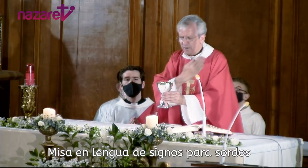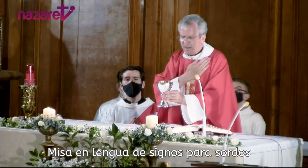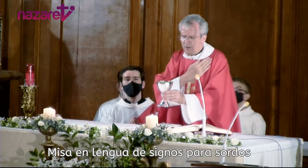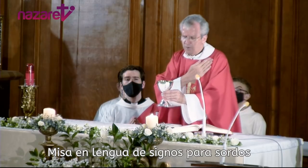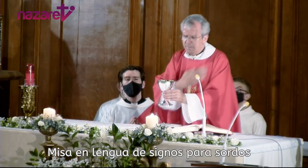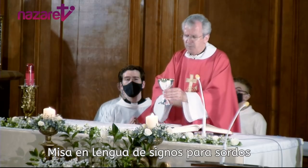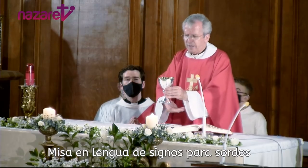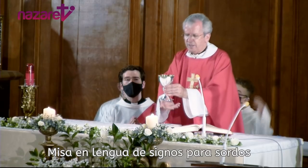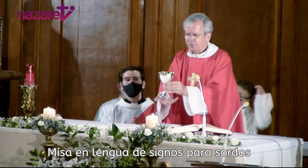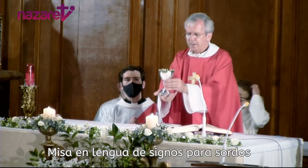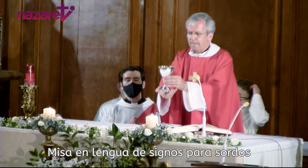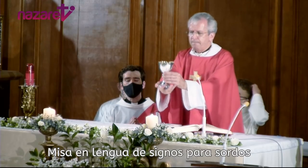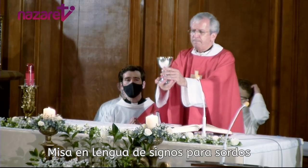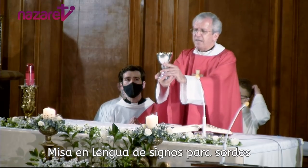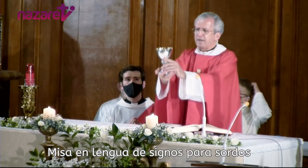en conmemoración mía.